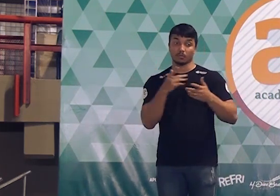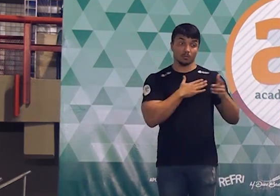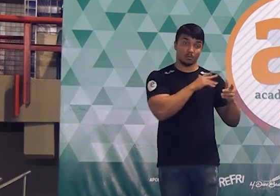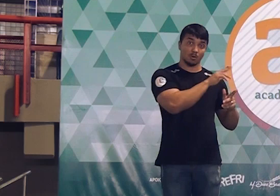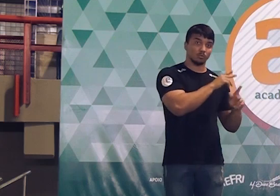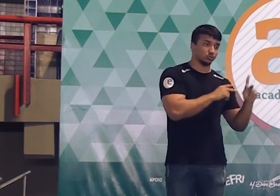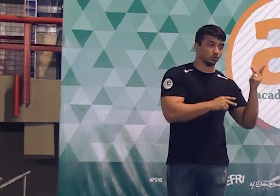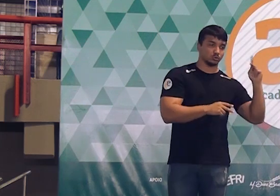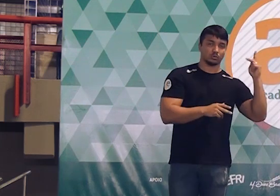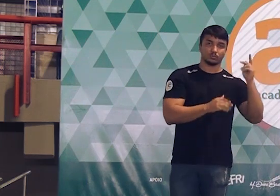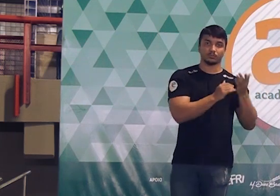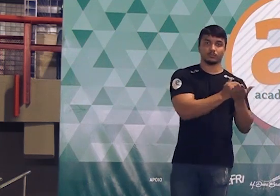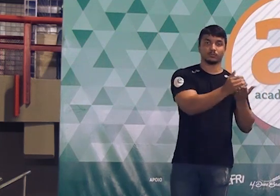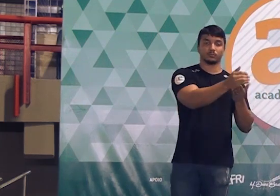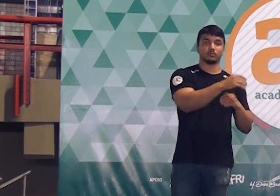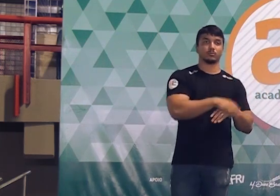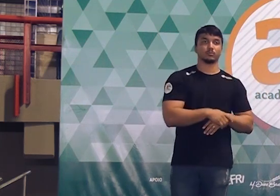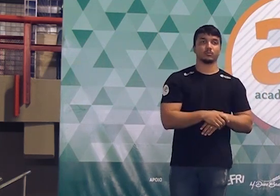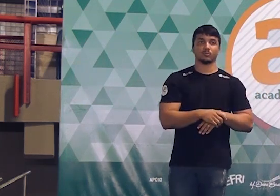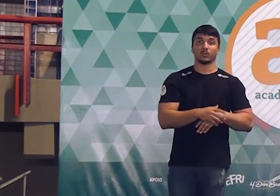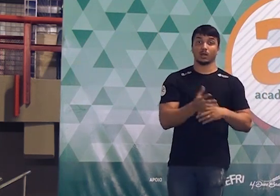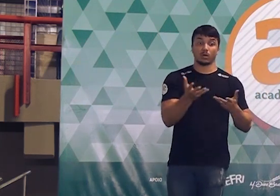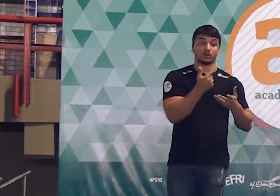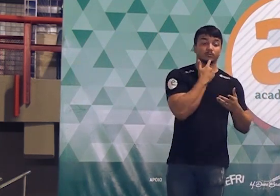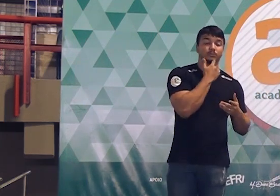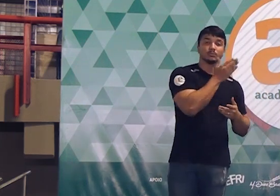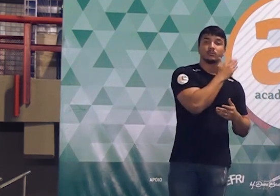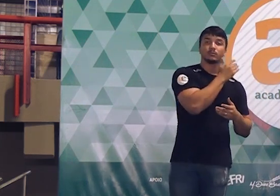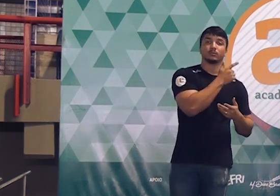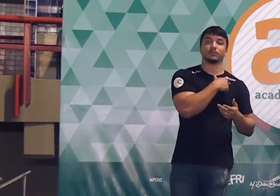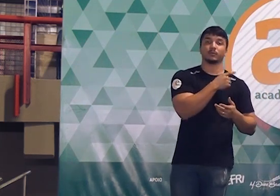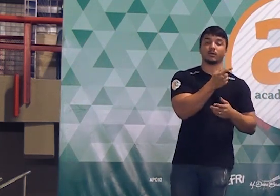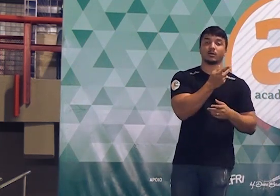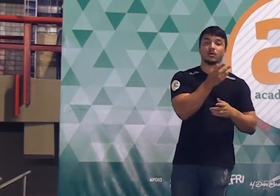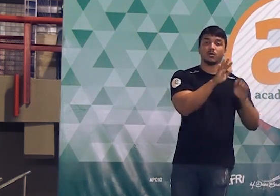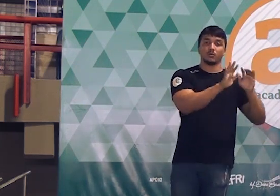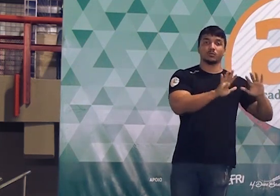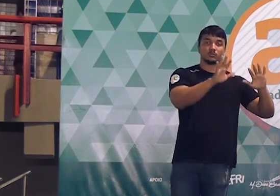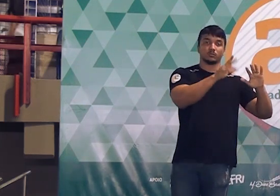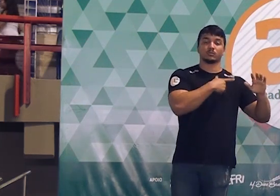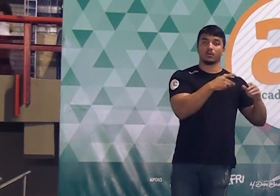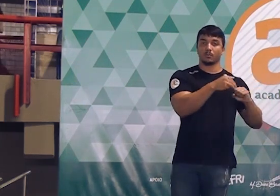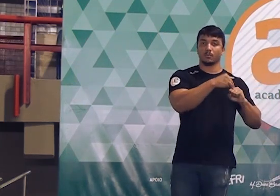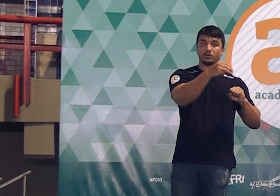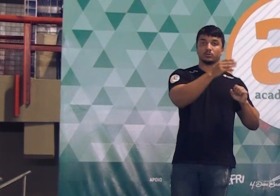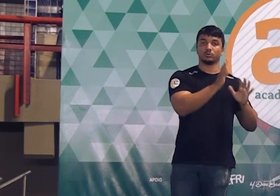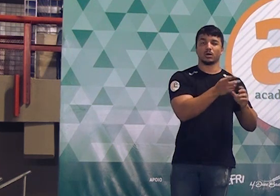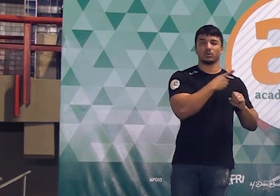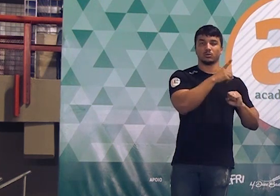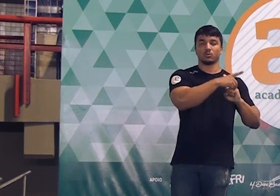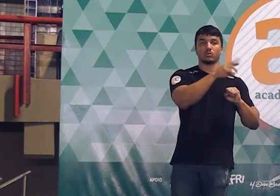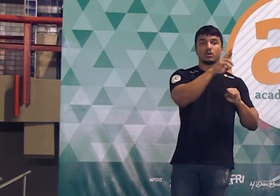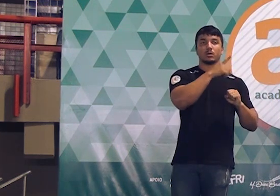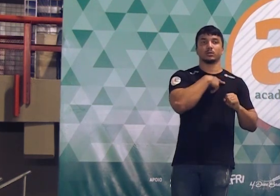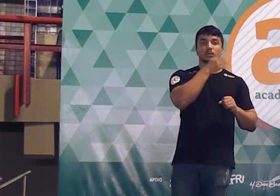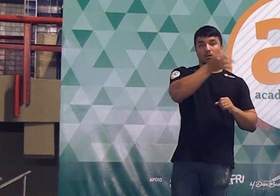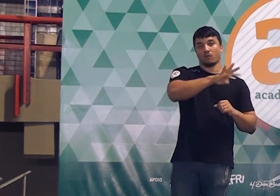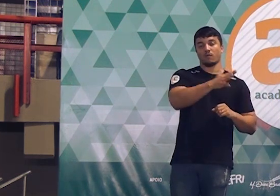história, começou. Meu irmão está terminando o mestrado agora na Universidade Federal do Ceará, está indo para o doutorado em história, provavelmente na